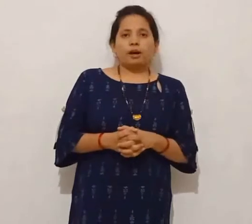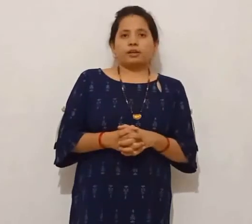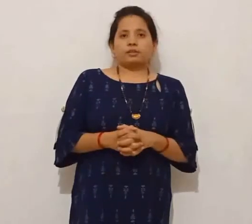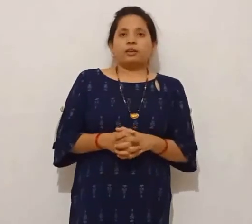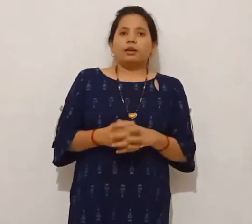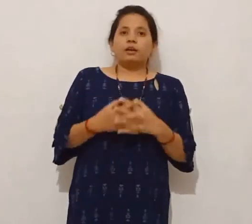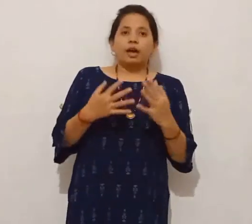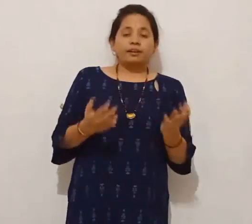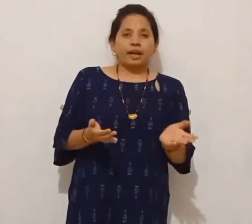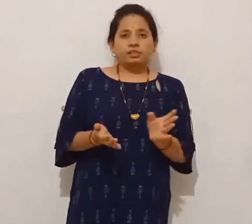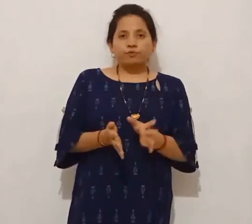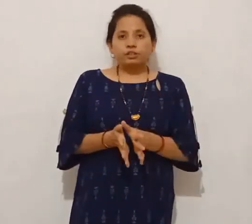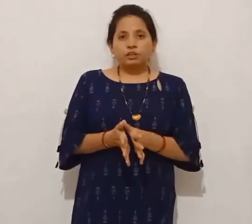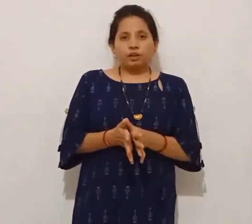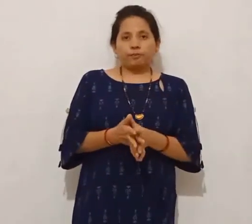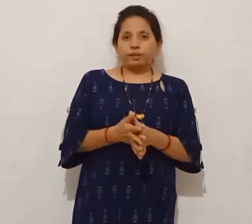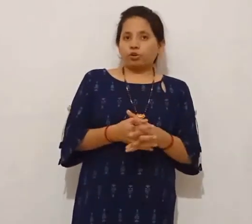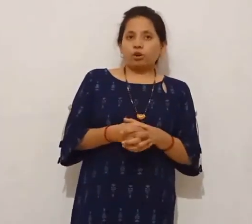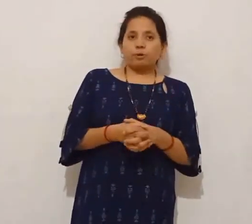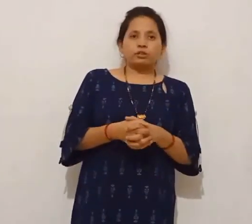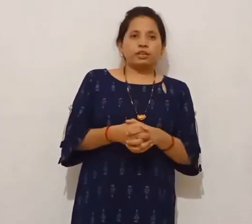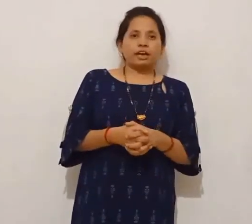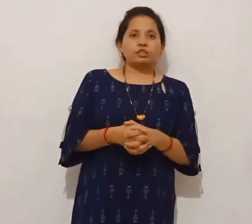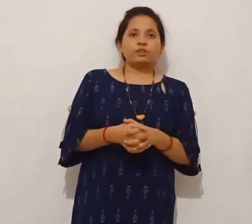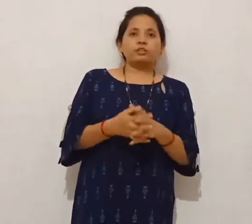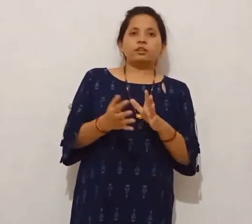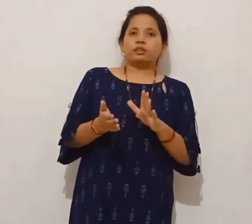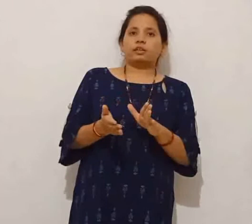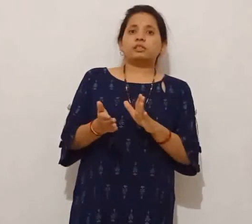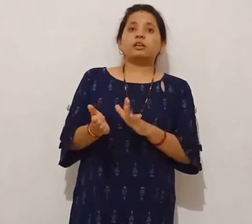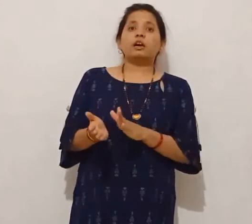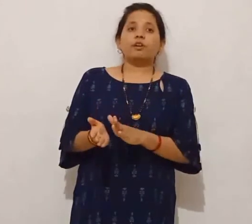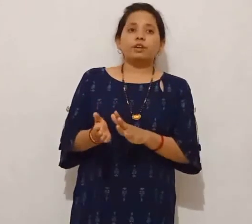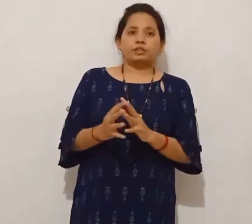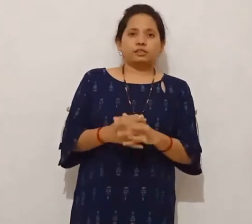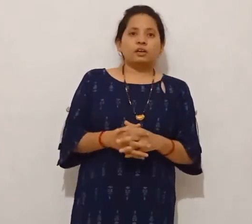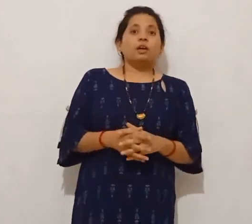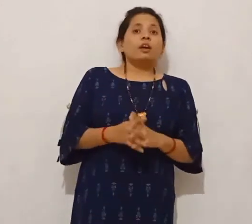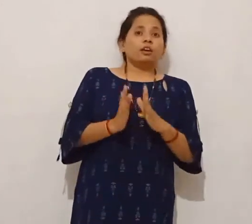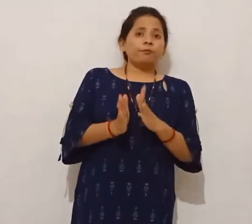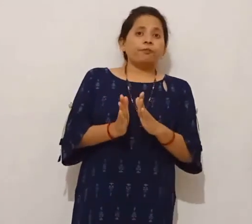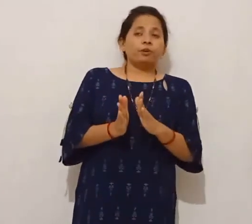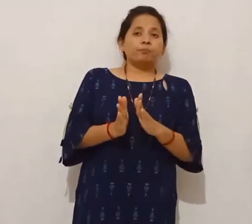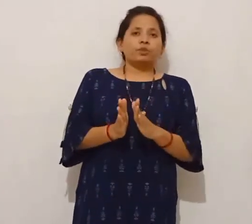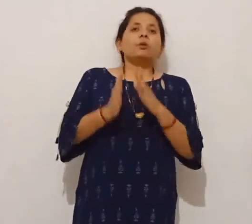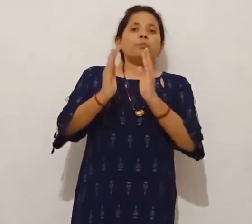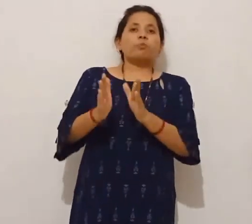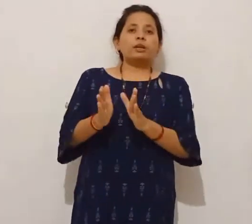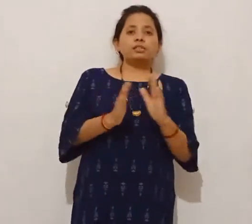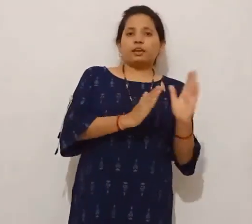मार्केट. एंड नेक्स्ट फीचर, इफ वी विल टॉक अबाउट द नेक्स्ट फीचर, दैट इज द कन्वीनियंस. इफ पीपल्स कैन